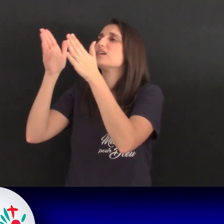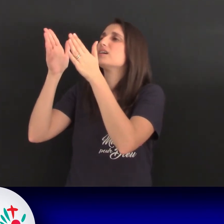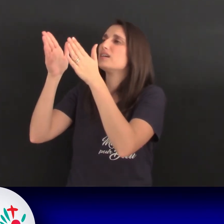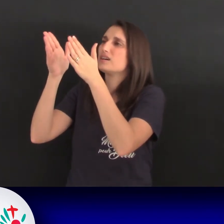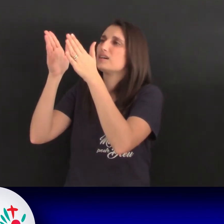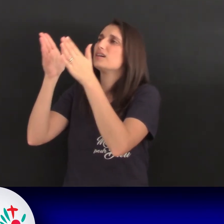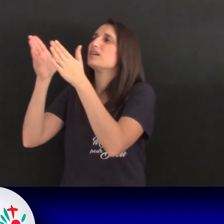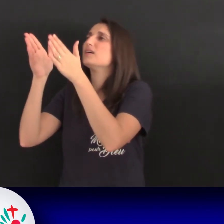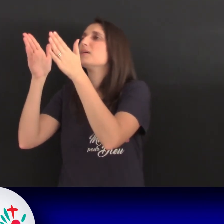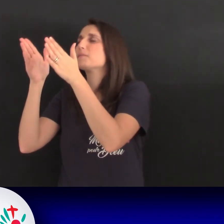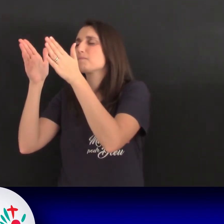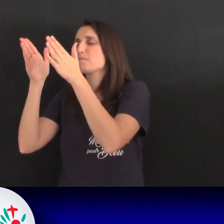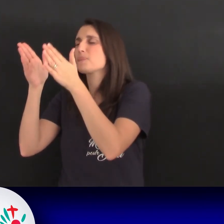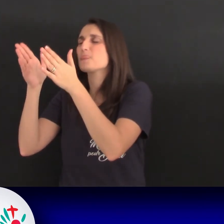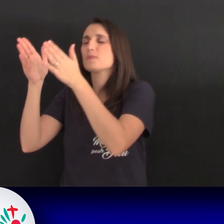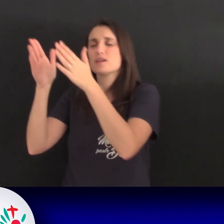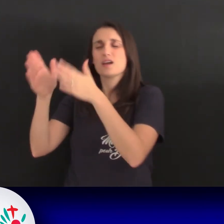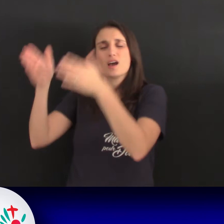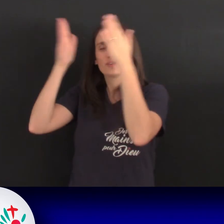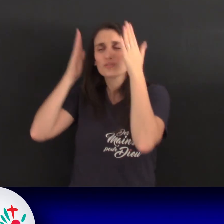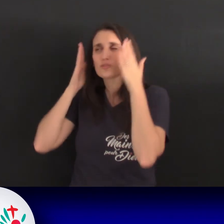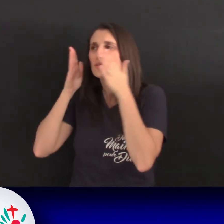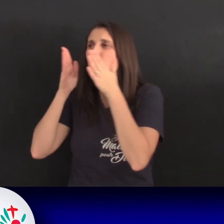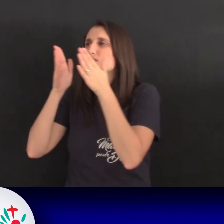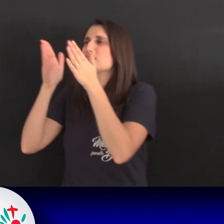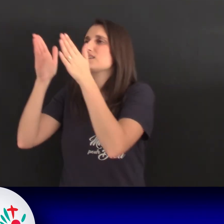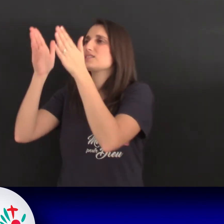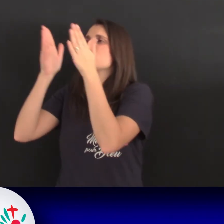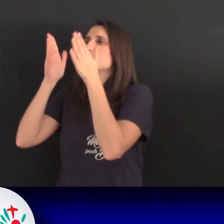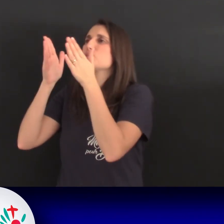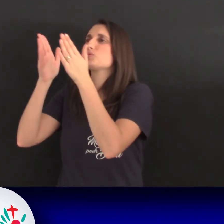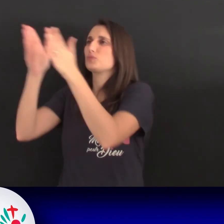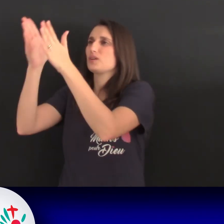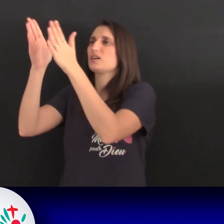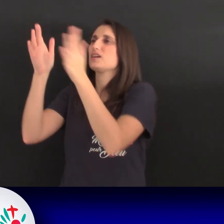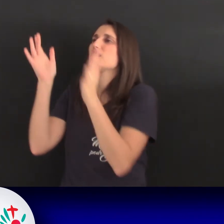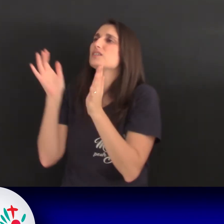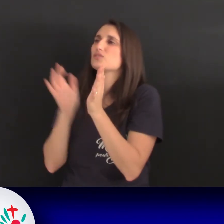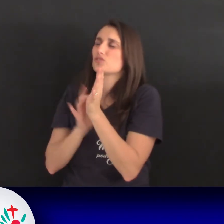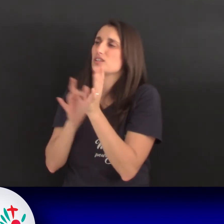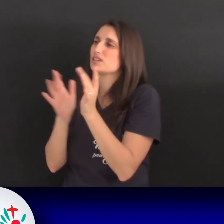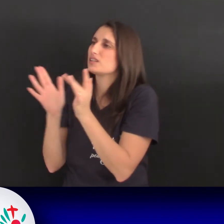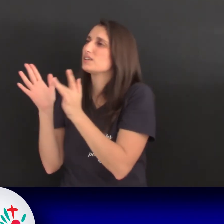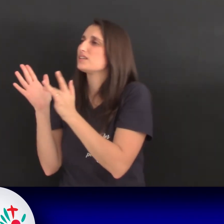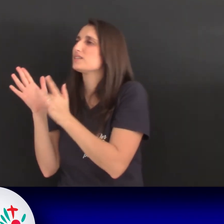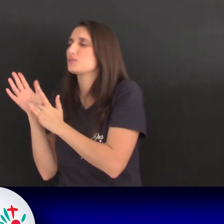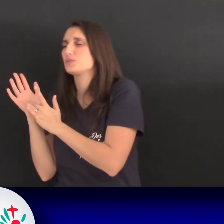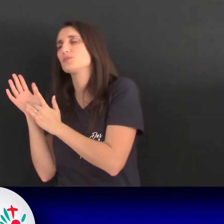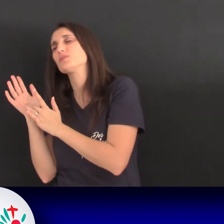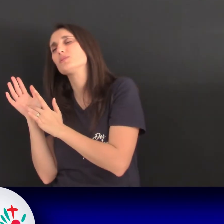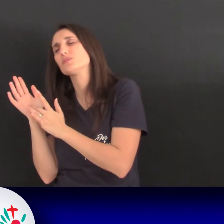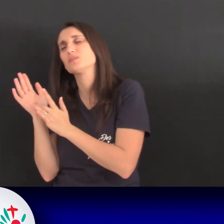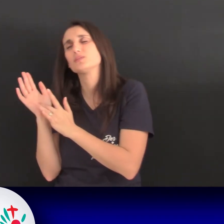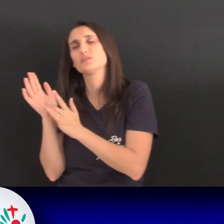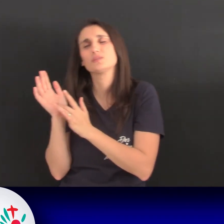centre, Jésus, sois le centre, Saint-Esprit de notre vie. Centré